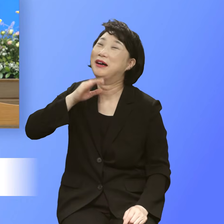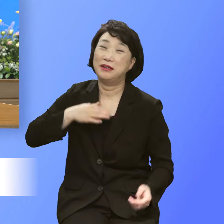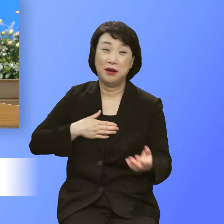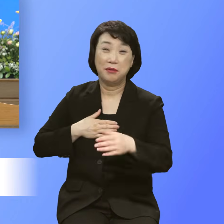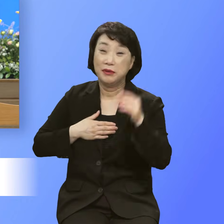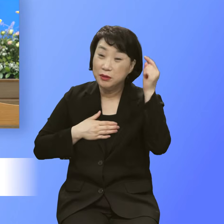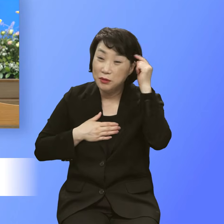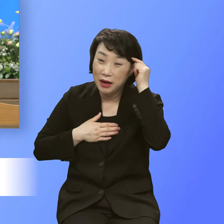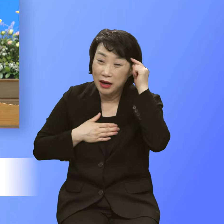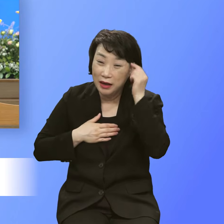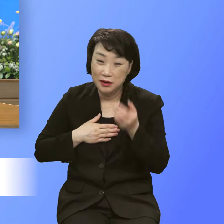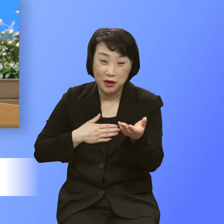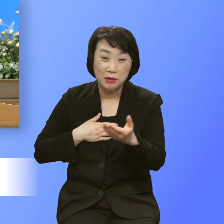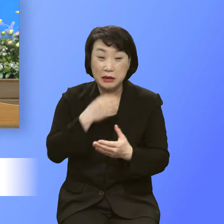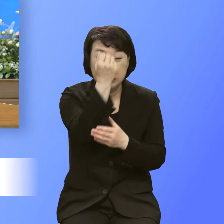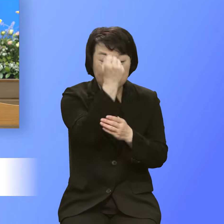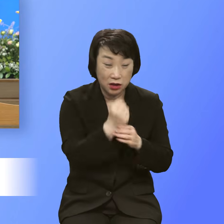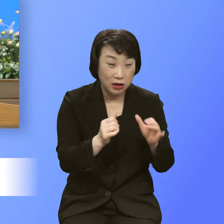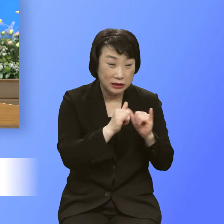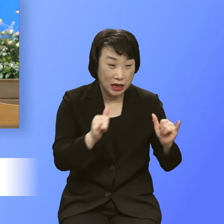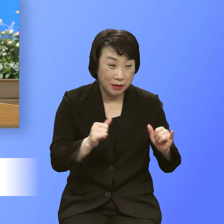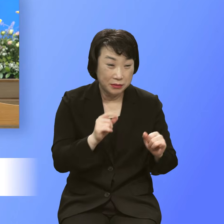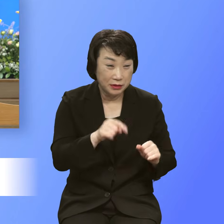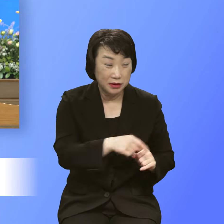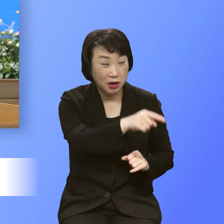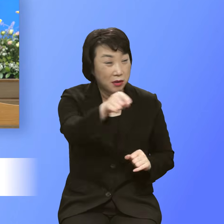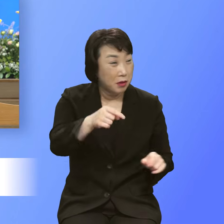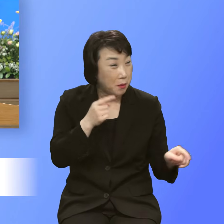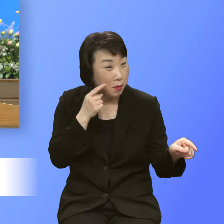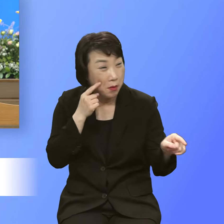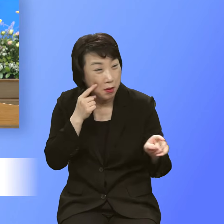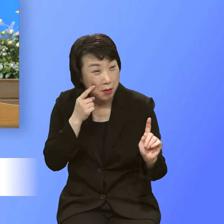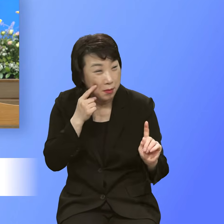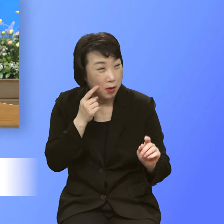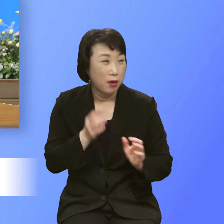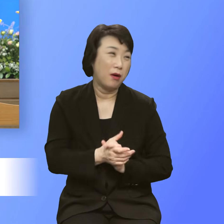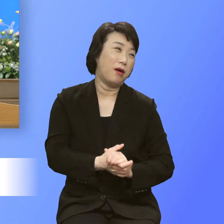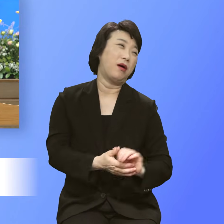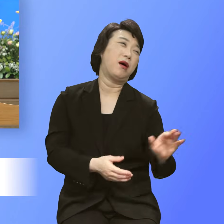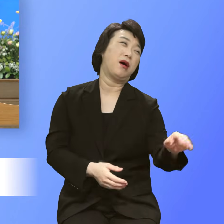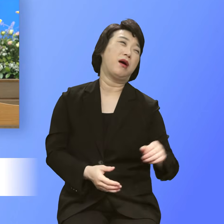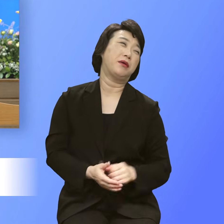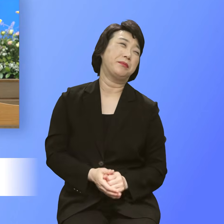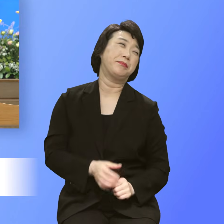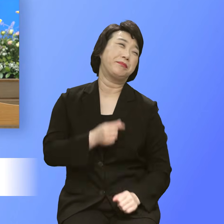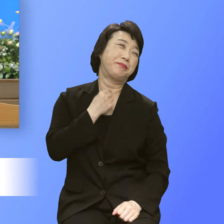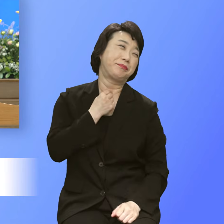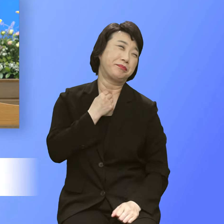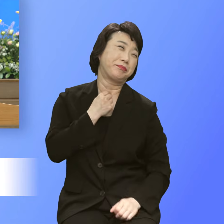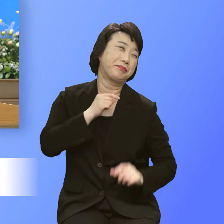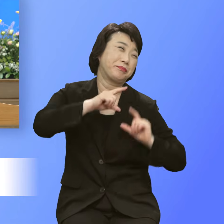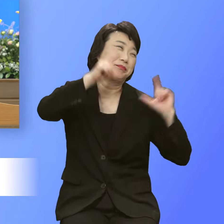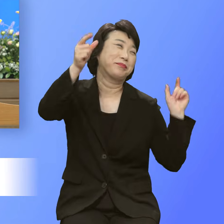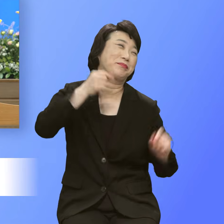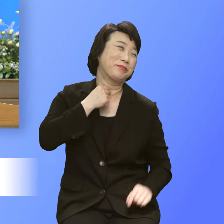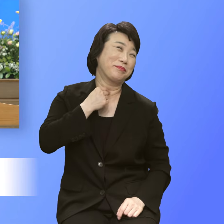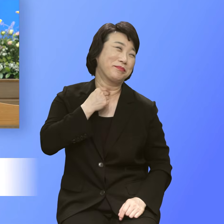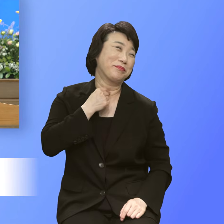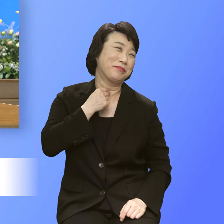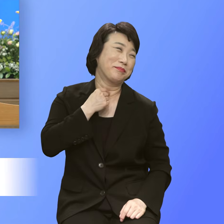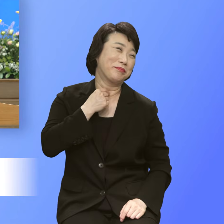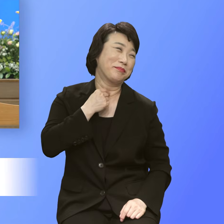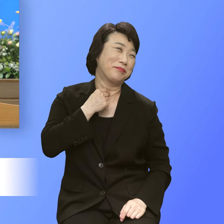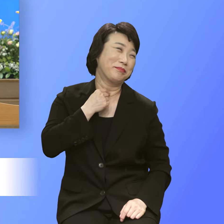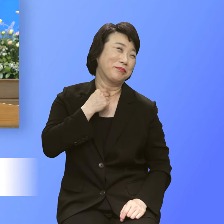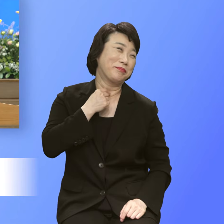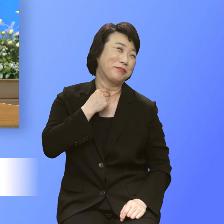어떻게 썩어질 사람들을 바라보며 야, 나도 저렇게 한번 돼봤으면 영광스러우냐